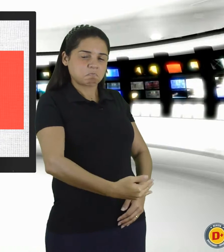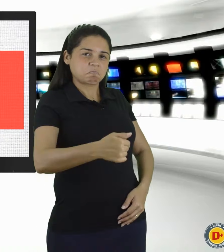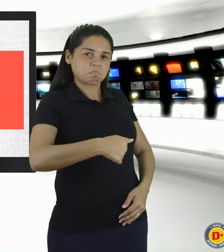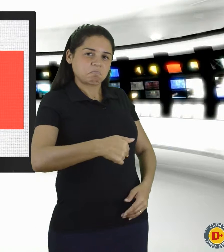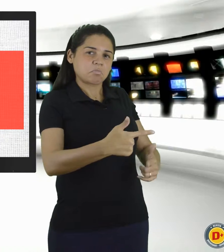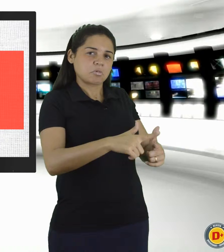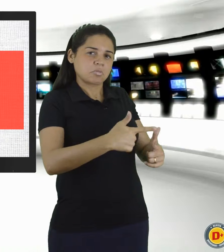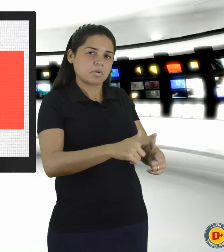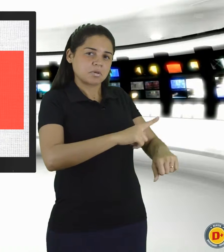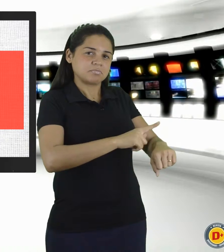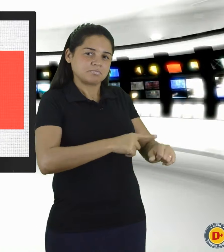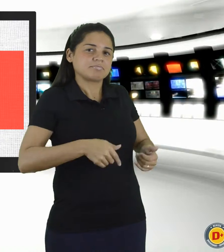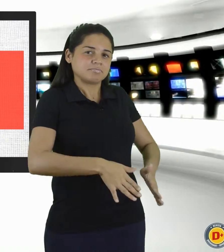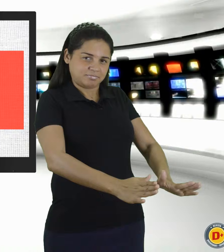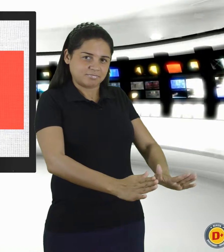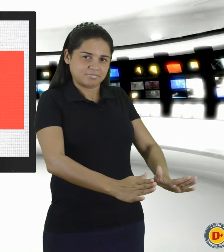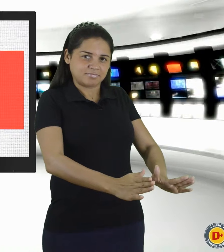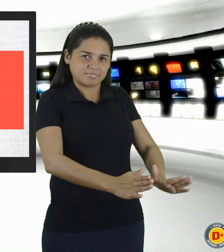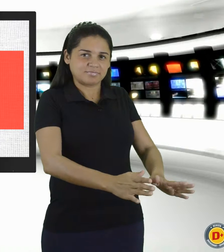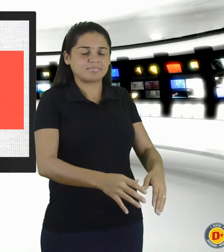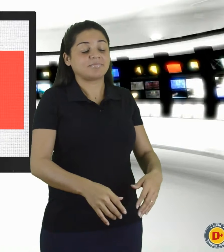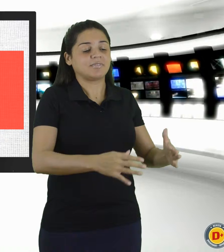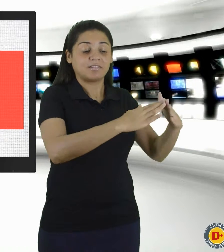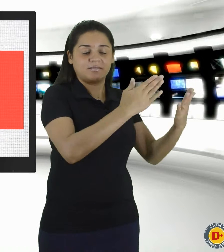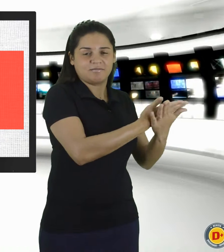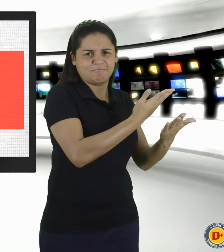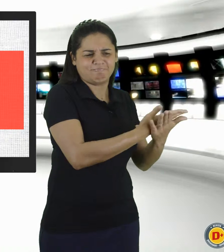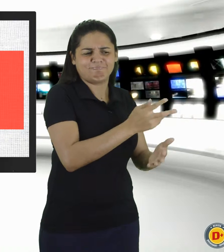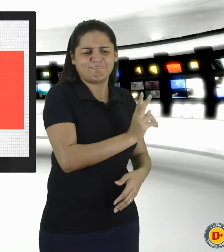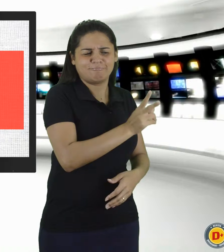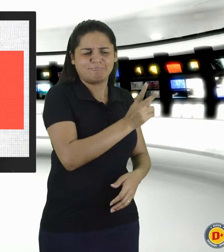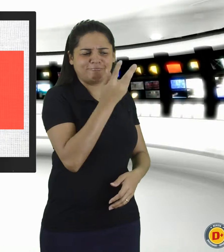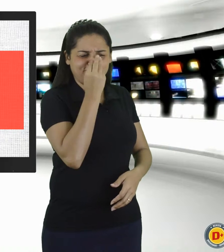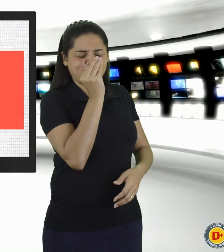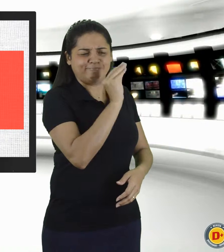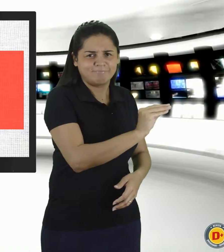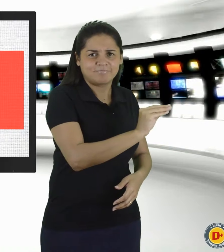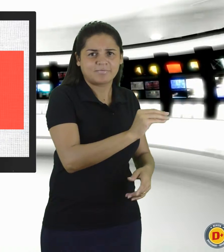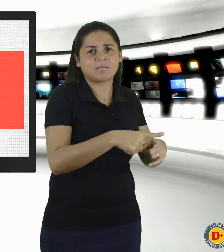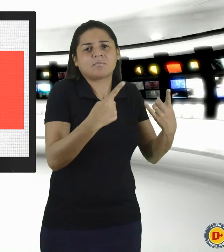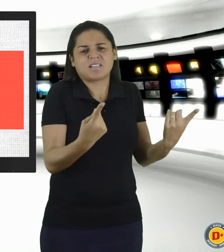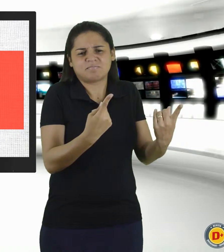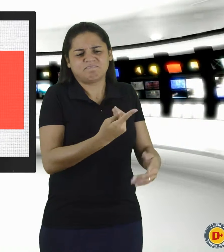que se acovarda diante das dificuldades, ele deu a volta por cima, se formou em psicologia e se tornou especialista em